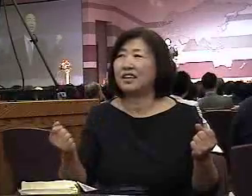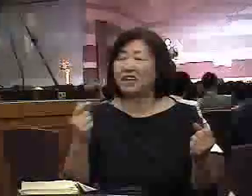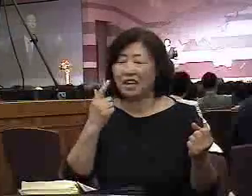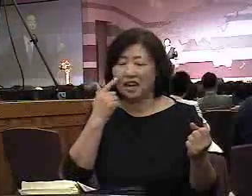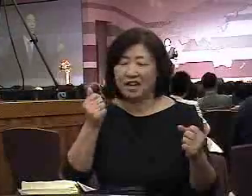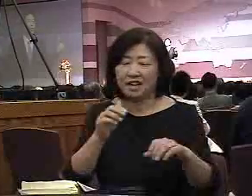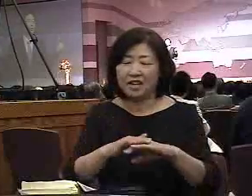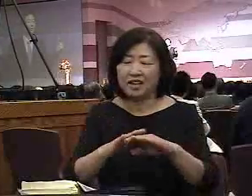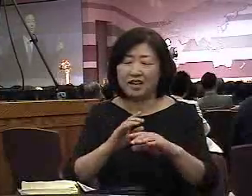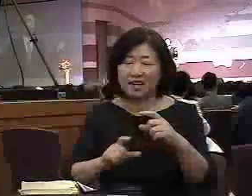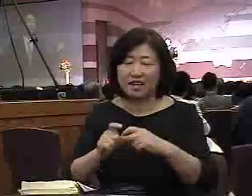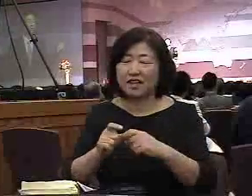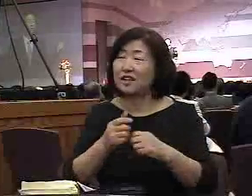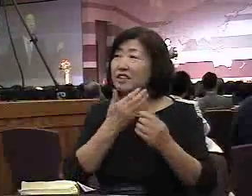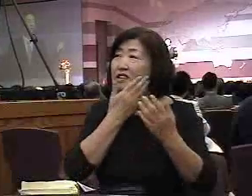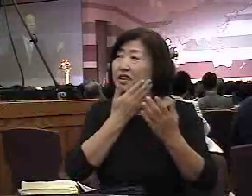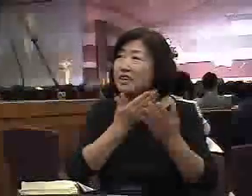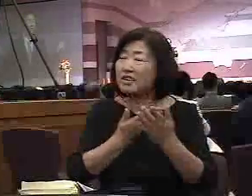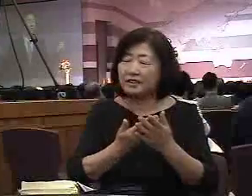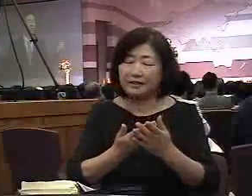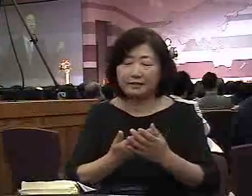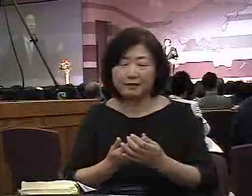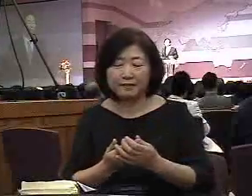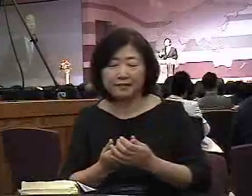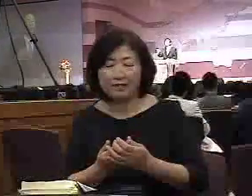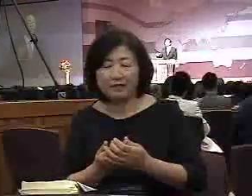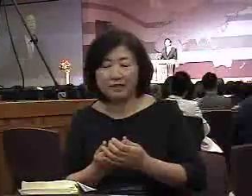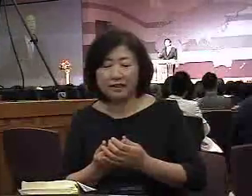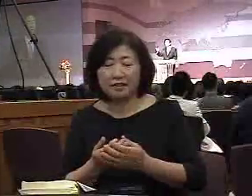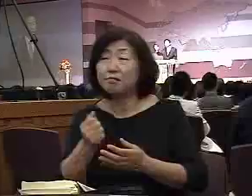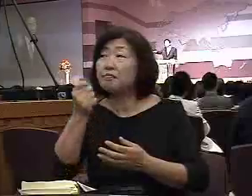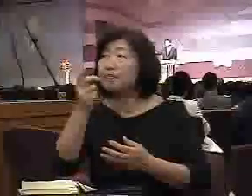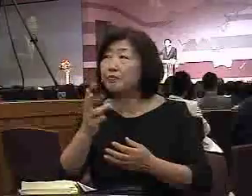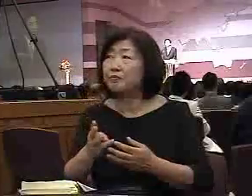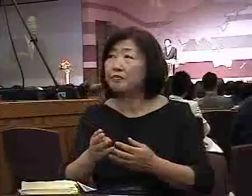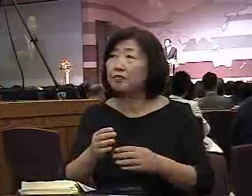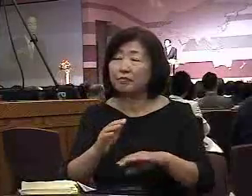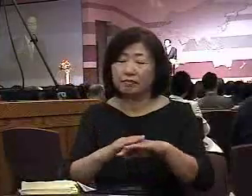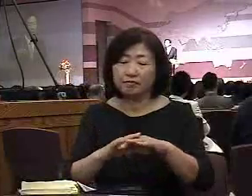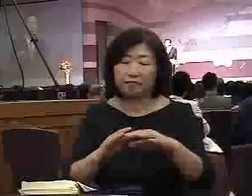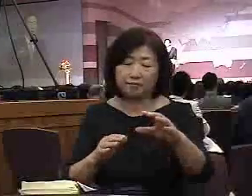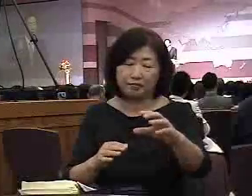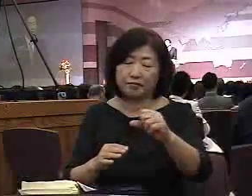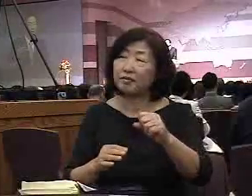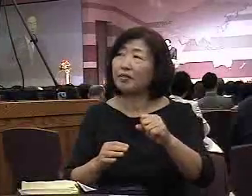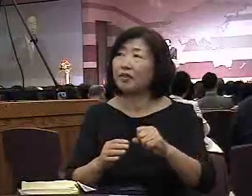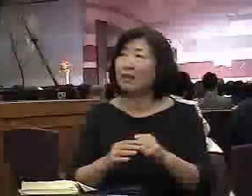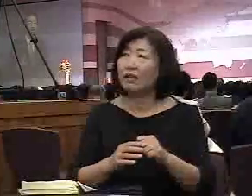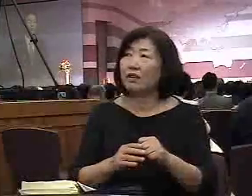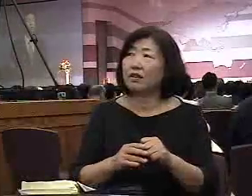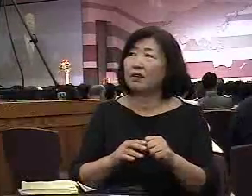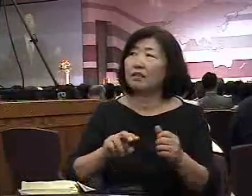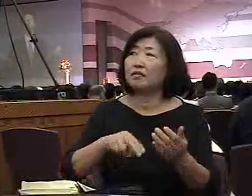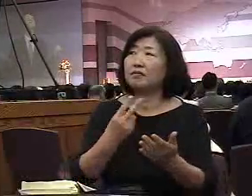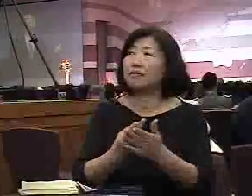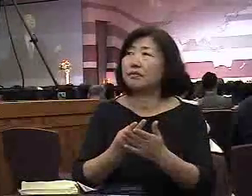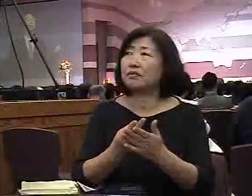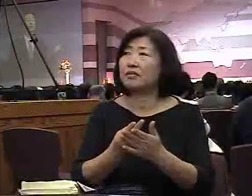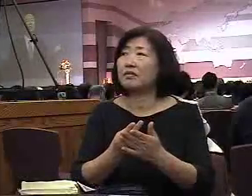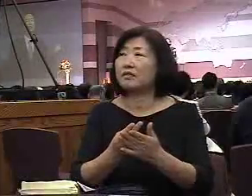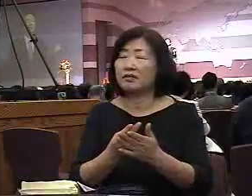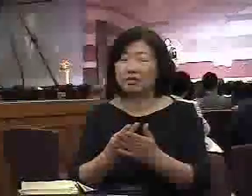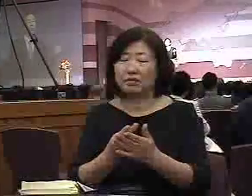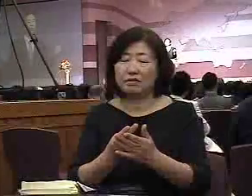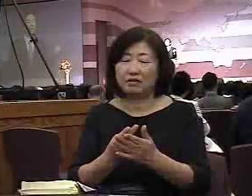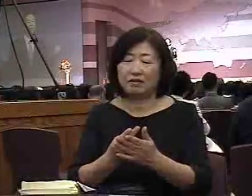지금 나한테는 더 중요하다는 거예요. 몇 번을 제가 손 잡아야 돼, 손 잡아, 넘어져, 너 다쳐.